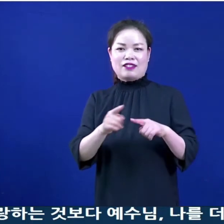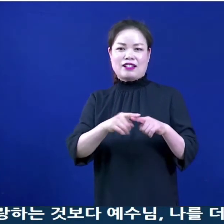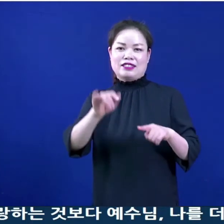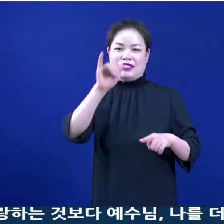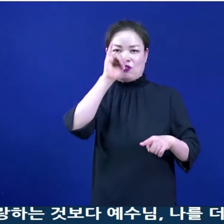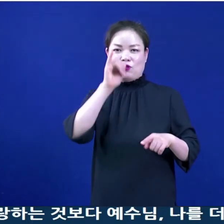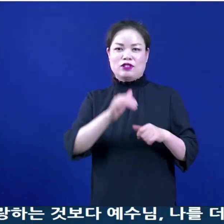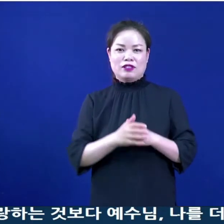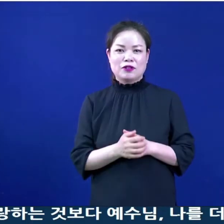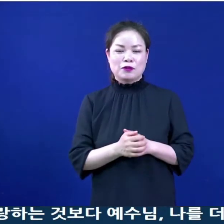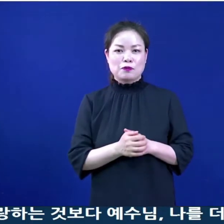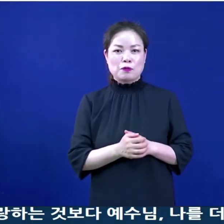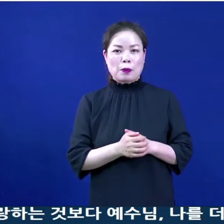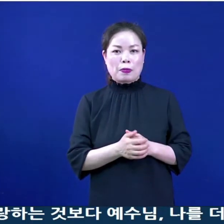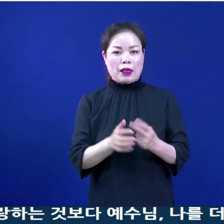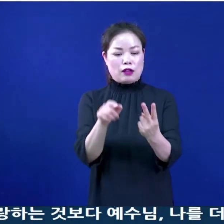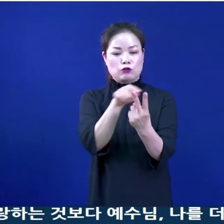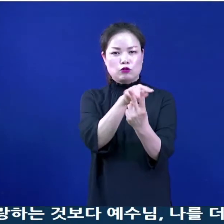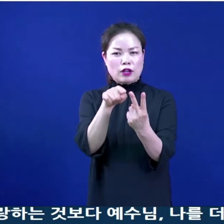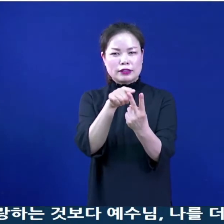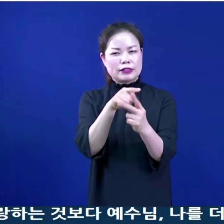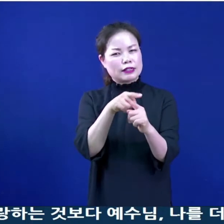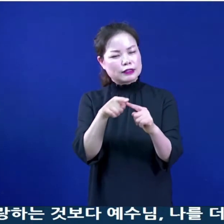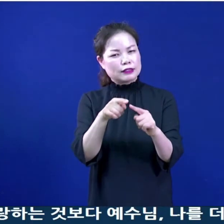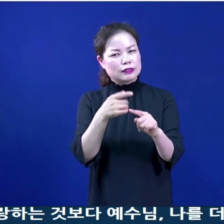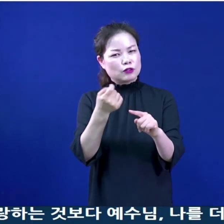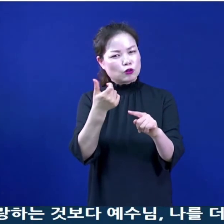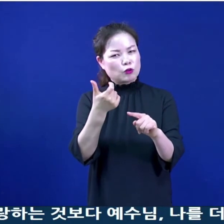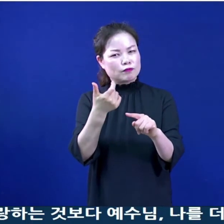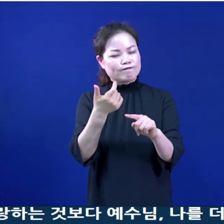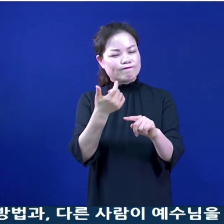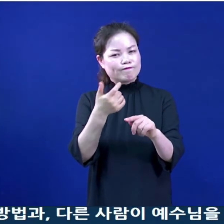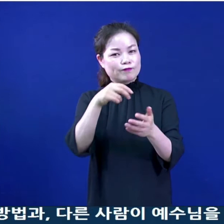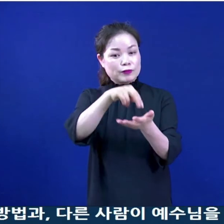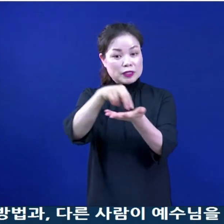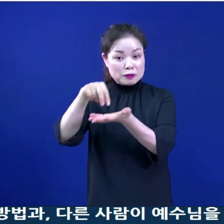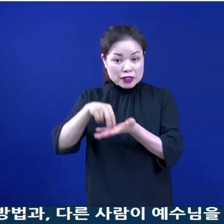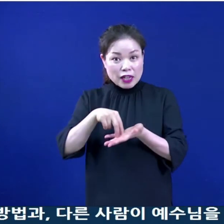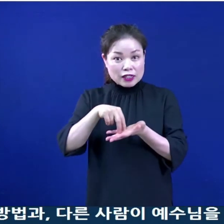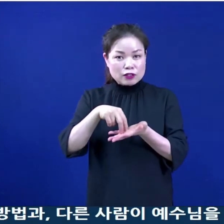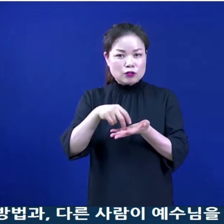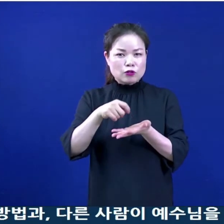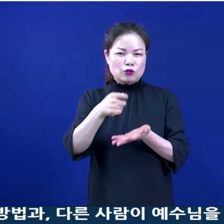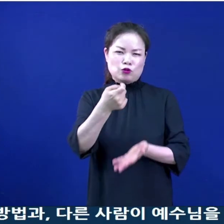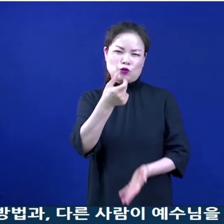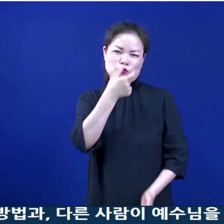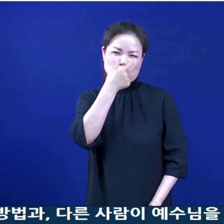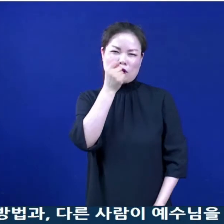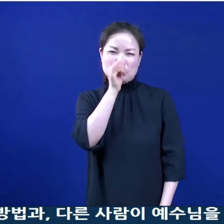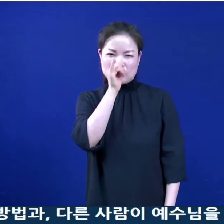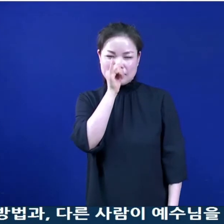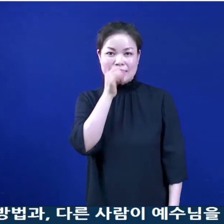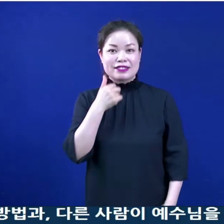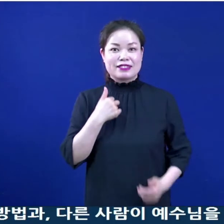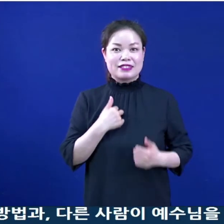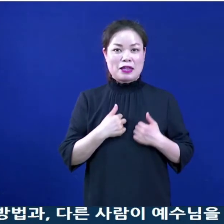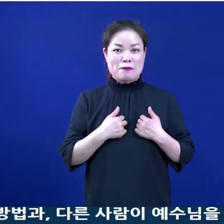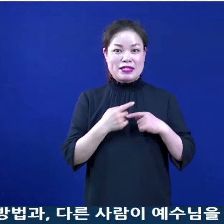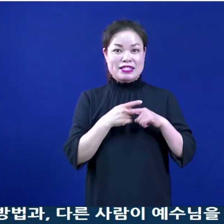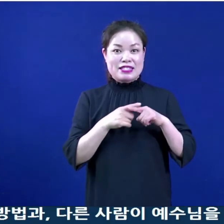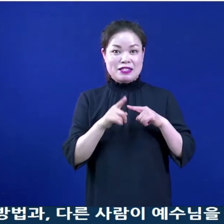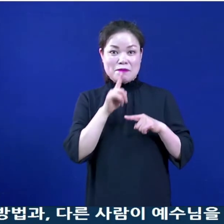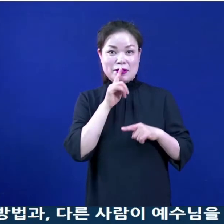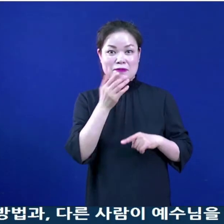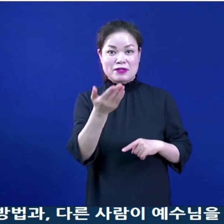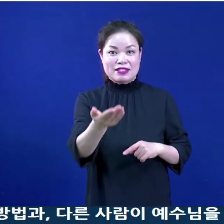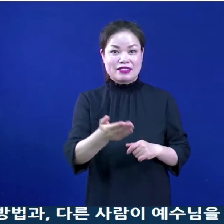있습니다. 두 가지 해석이 다 나름 일리가 있고 조금 부족함이 있는 것 같습니다. 근데 재미있는 해석을 하나